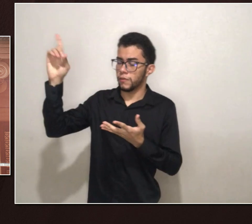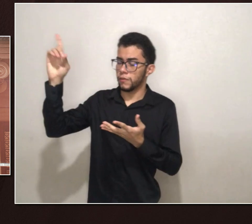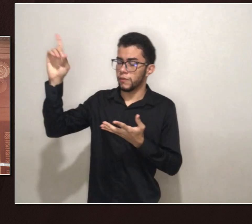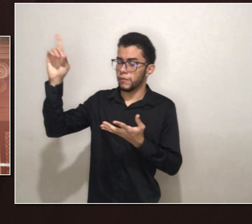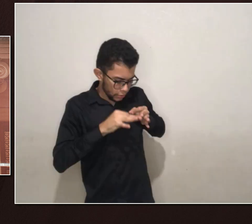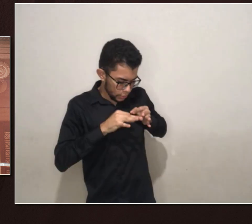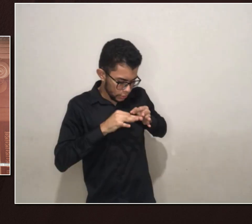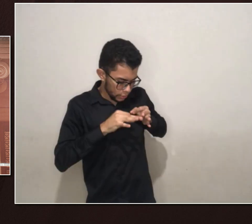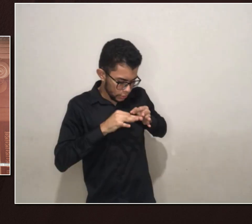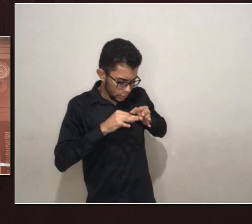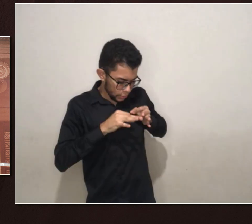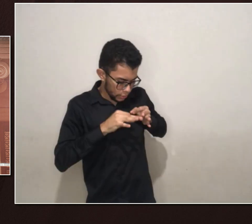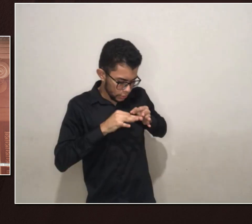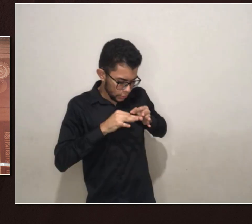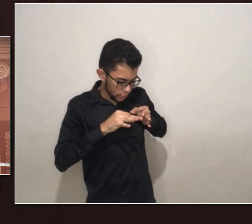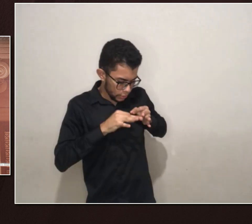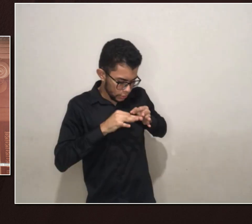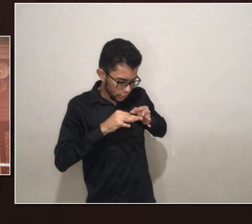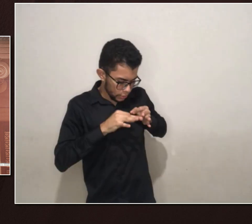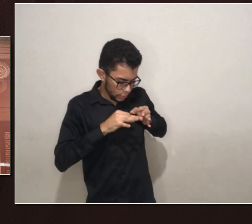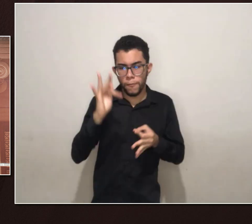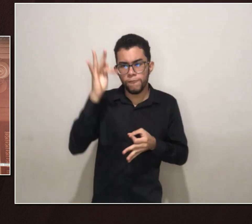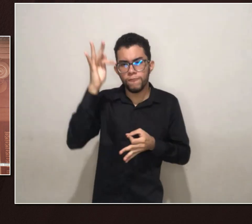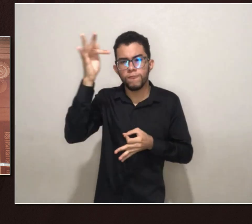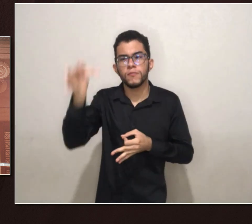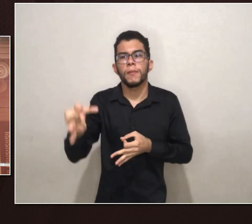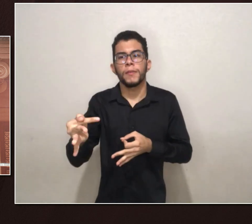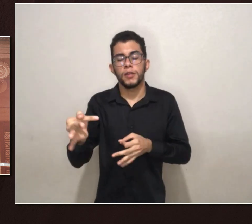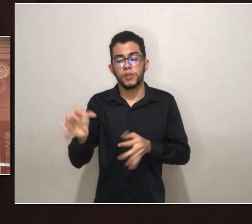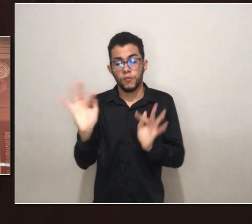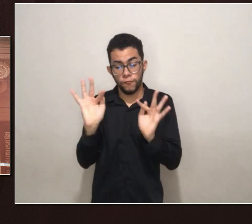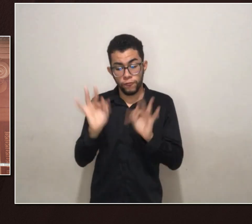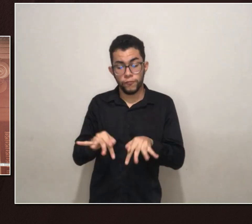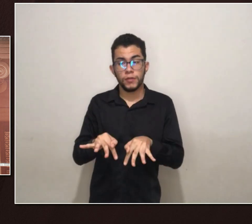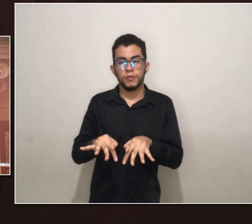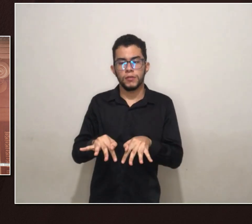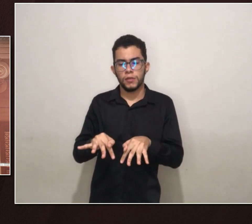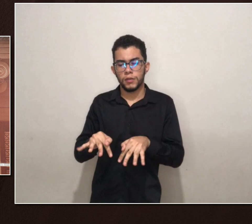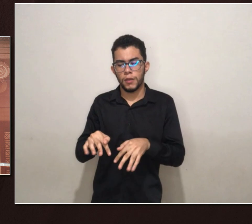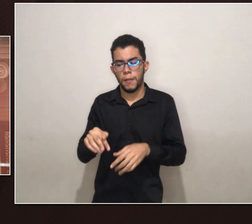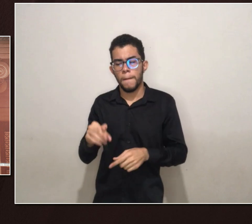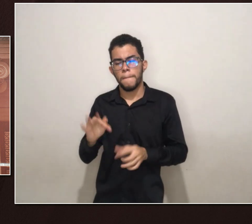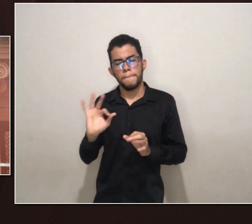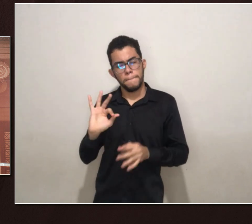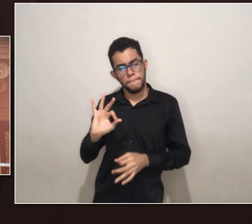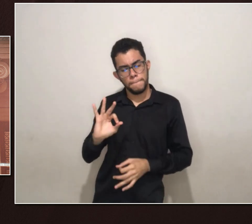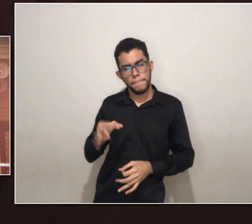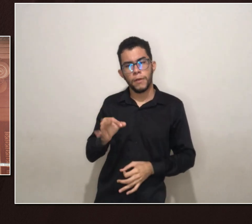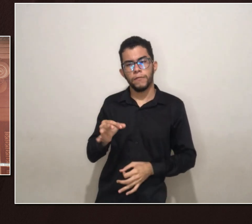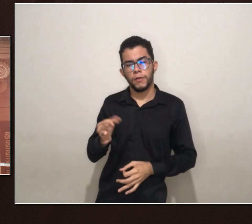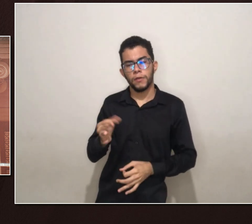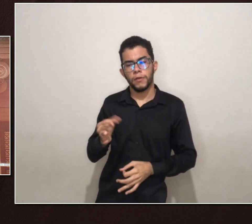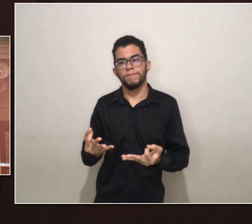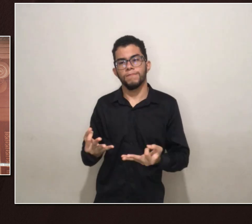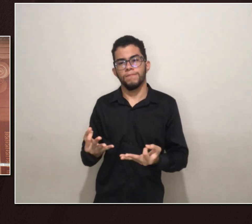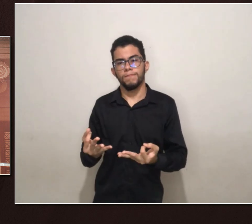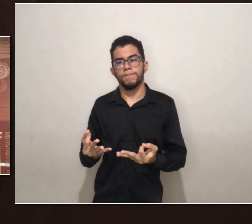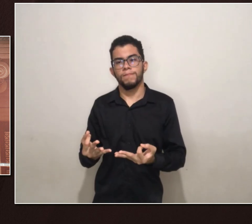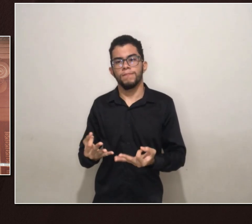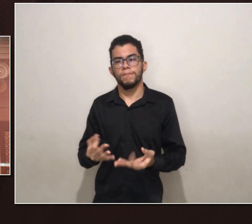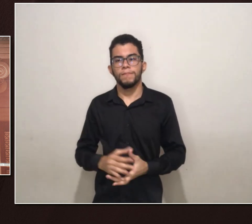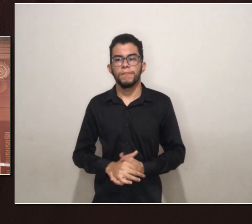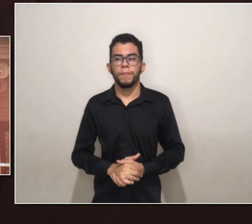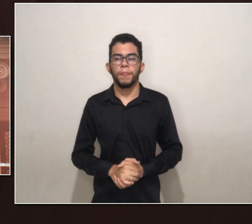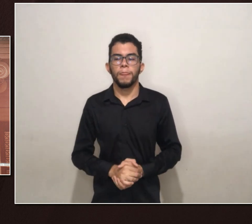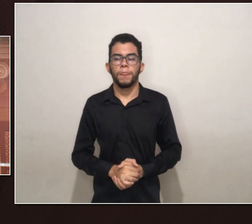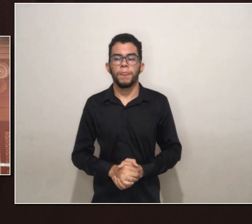né? Então, se há ainda lugar, terreno para o inimigo trabalhar, que o Senhor limpe, o Senhor tire, remova